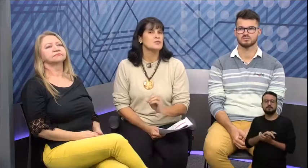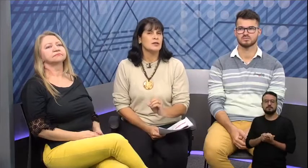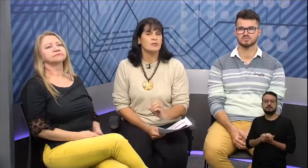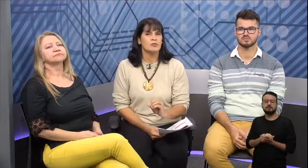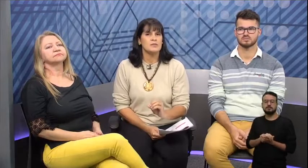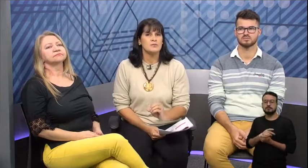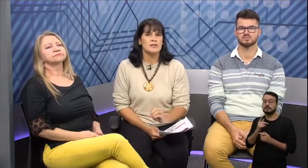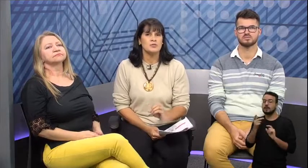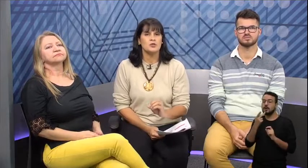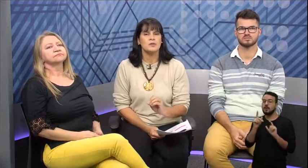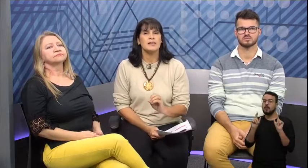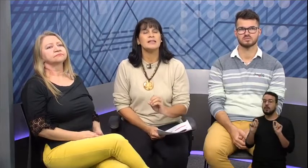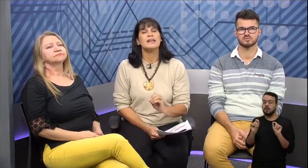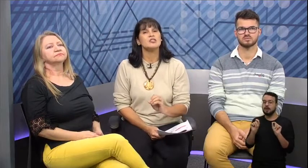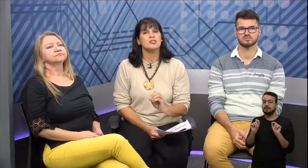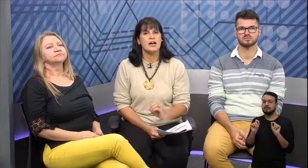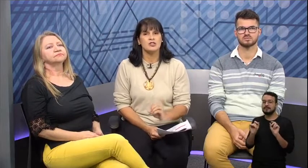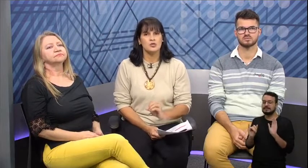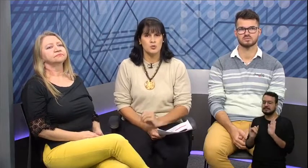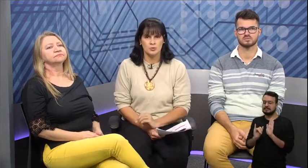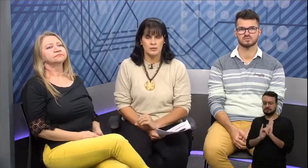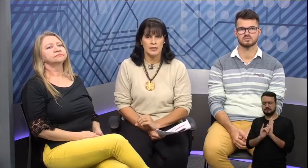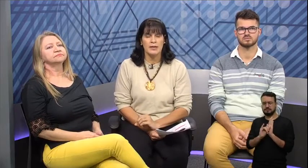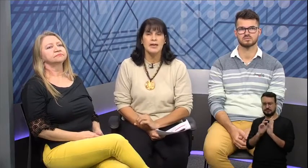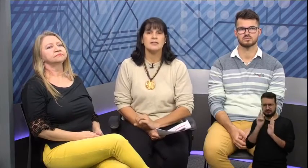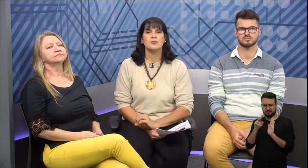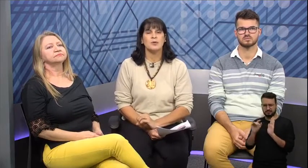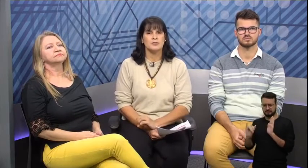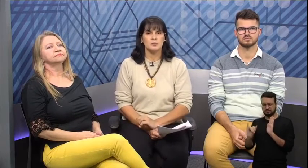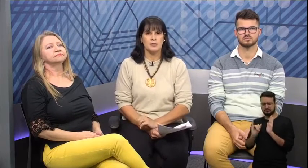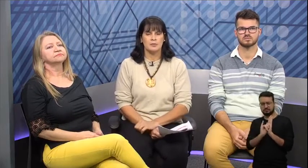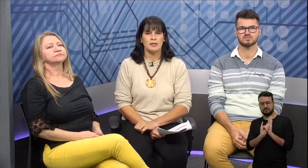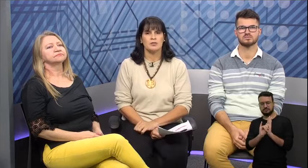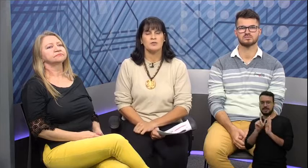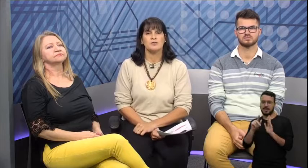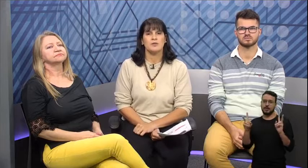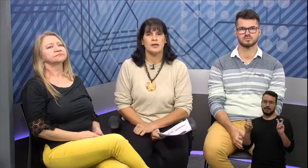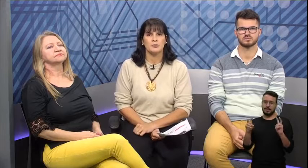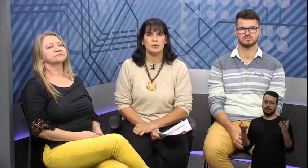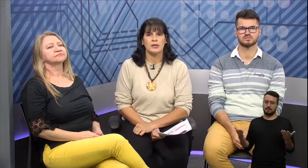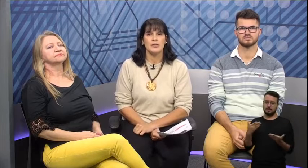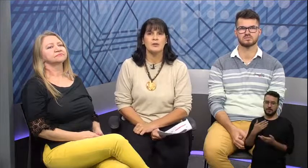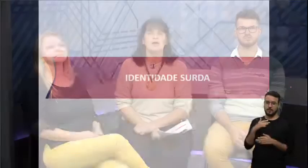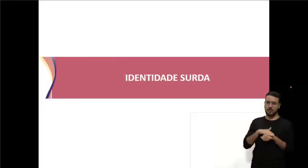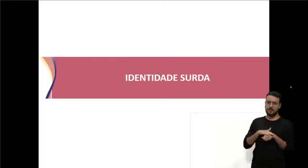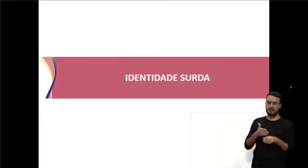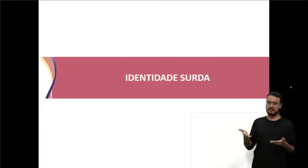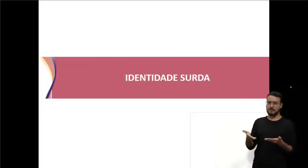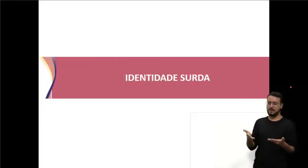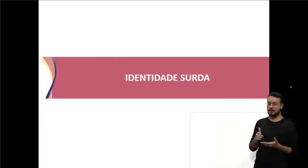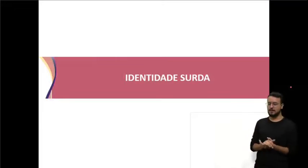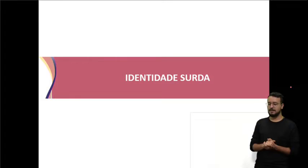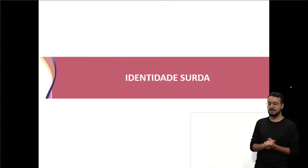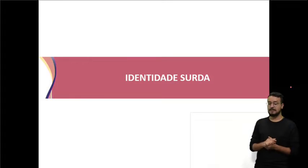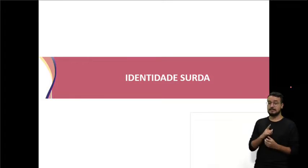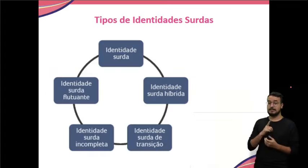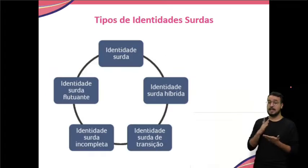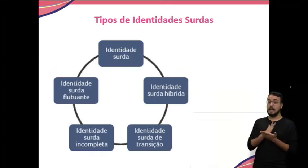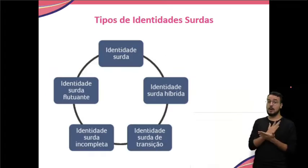mencionaram algumas vezes sobre identidade surda. Esse é o próximo tema que nós vamos falar um pouquinho, e nós trouxemos algumas informações para vocês